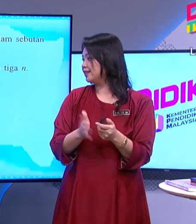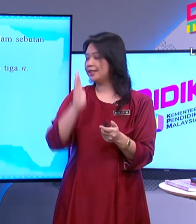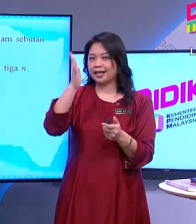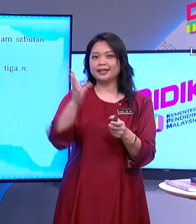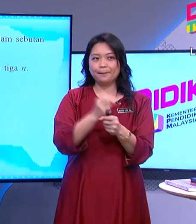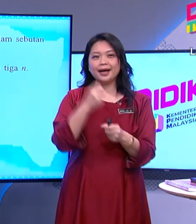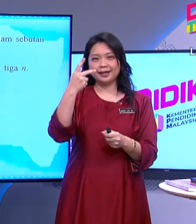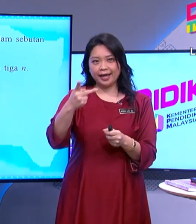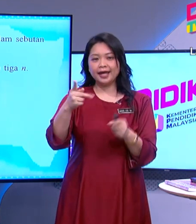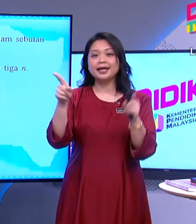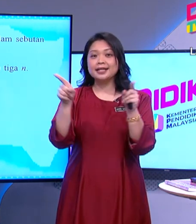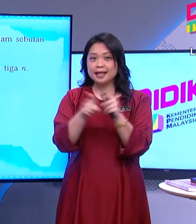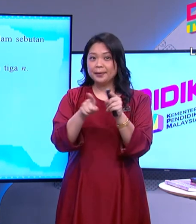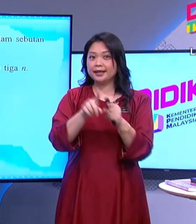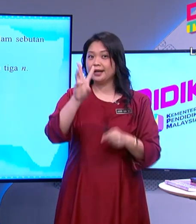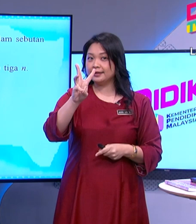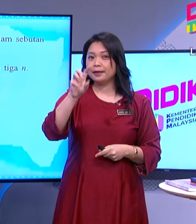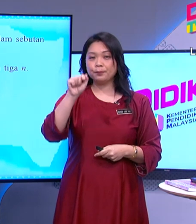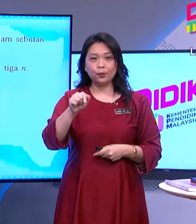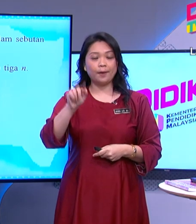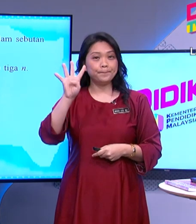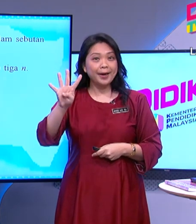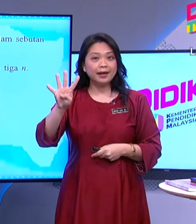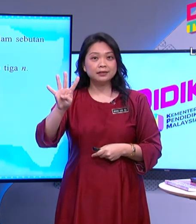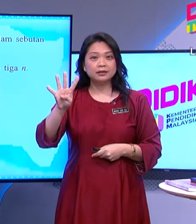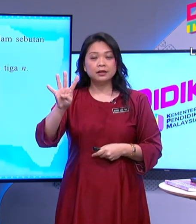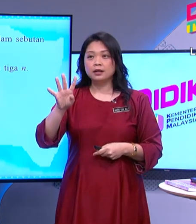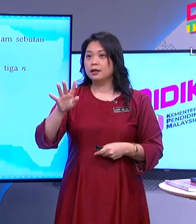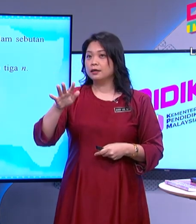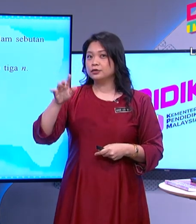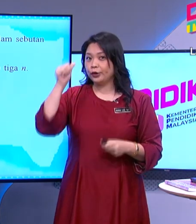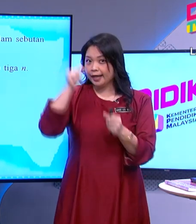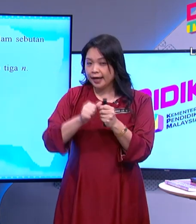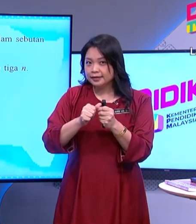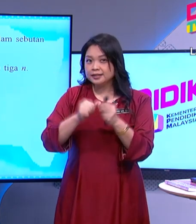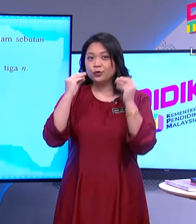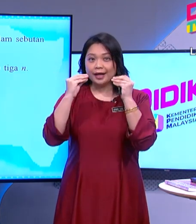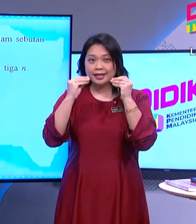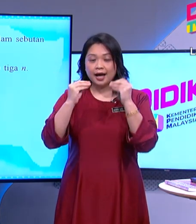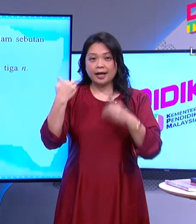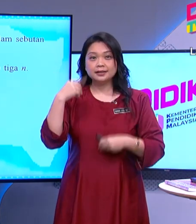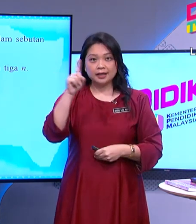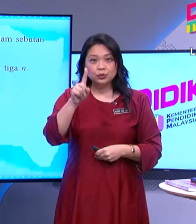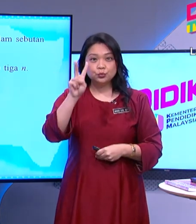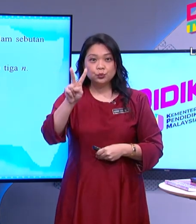kita akan dapat C = 64 Pak so ingat siku aja ada